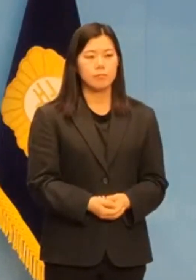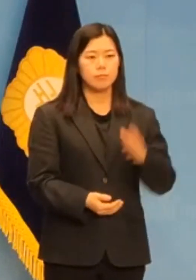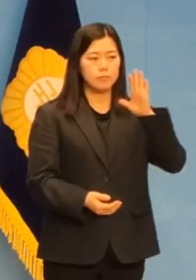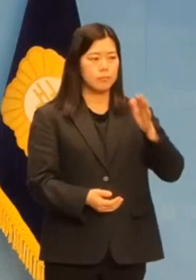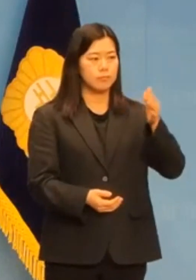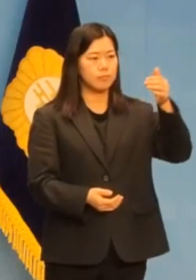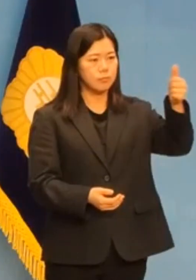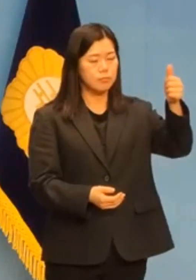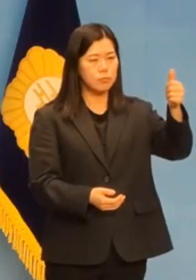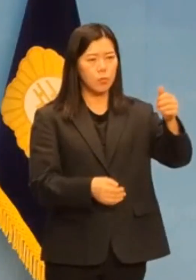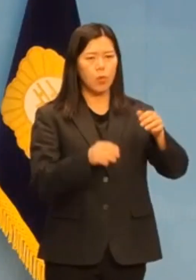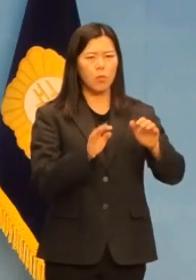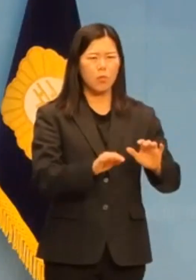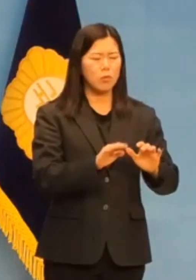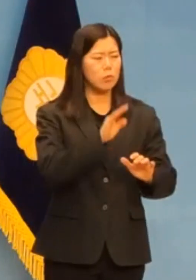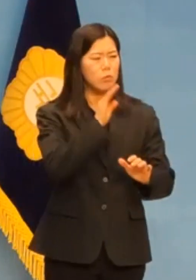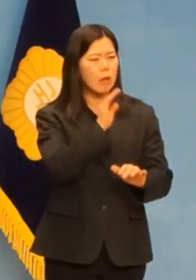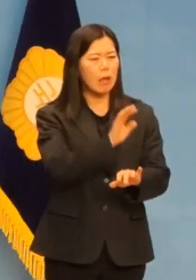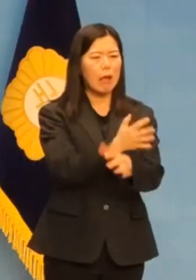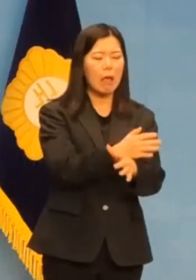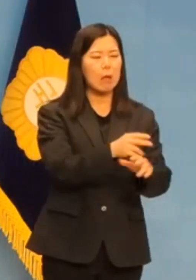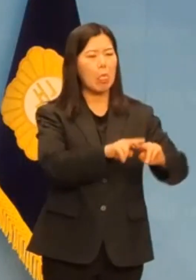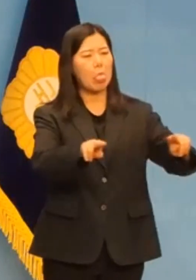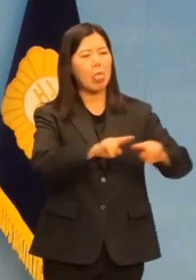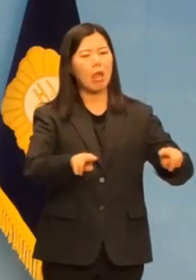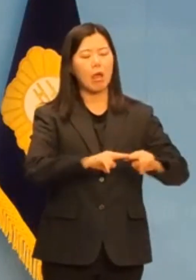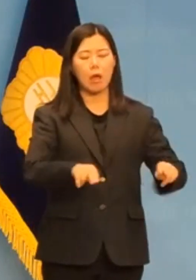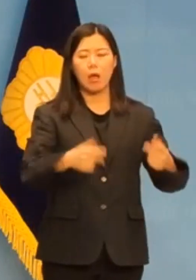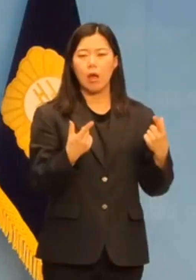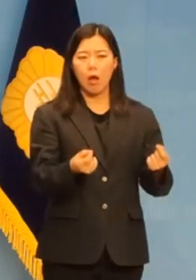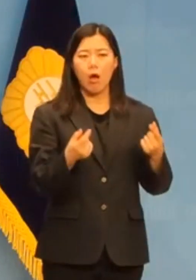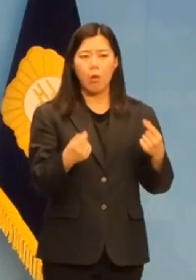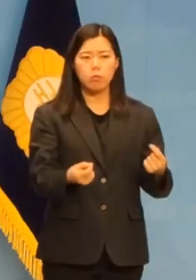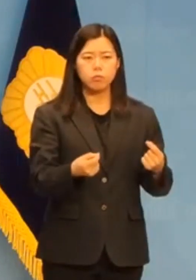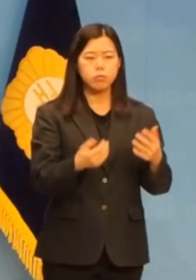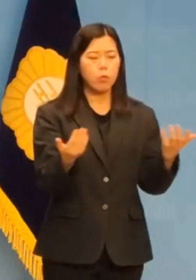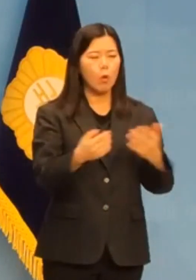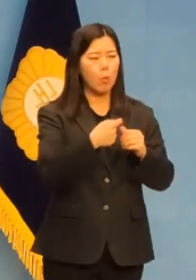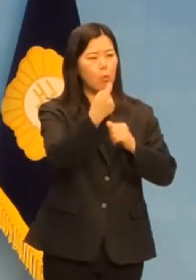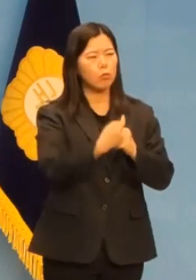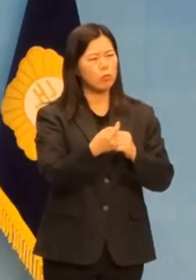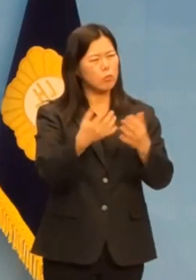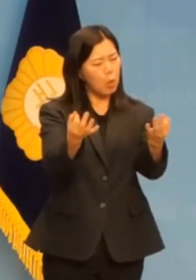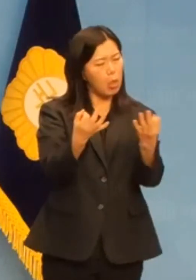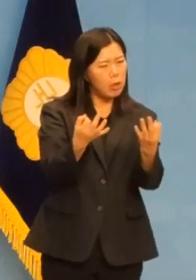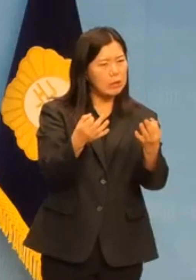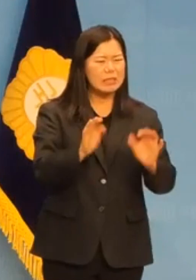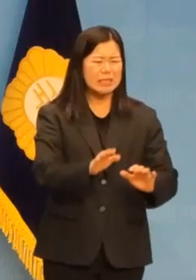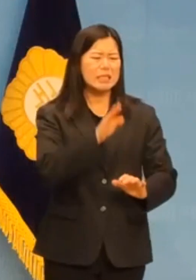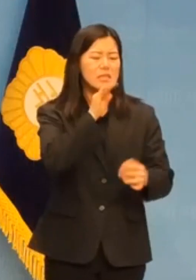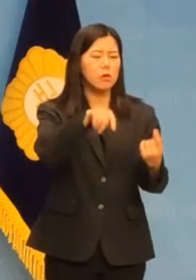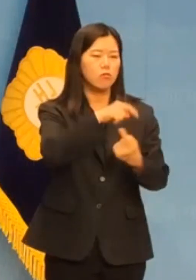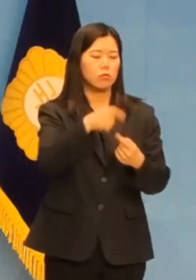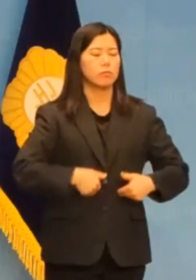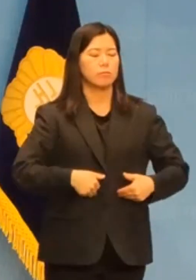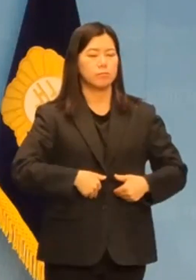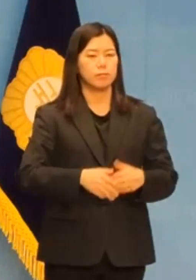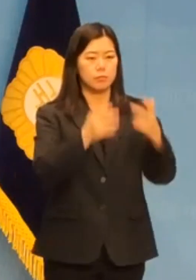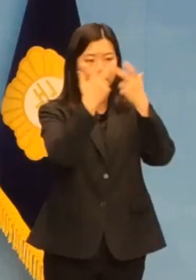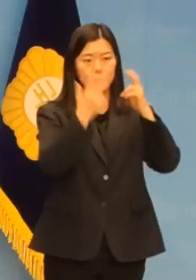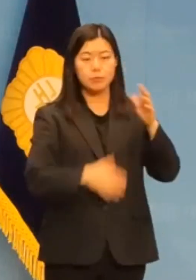대통령의 봉숭아 학당 같은 업무보고쇼, 진짜 국정운영을 하기 바랍니다. 이재명